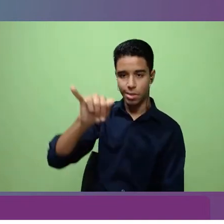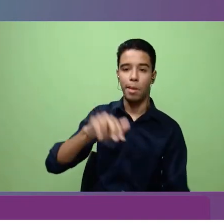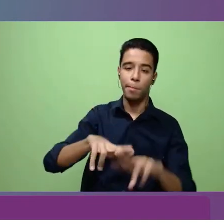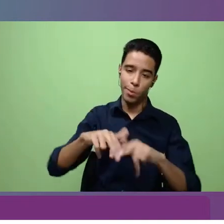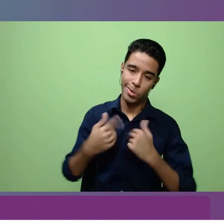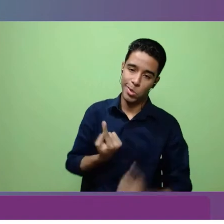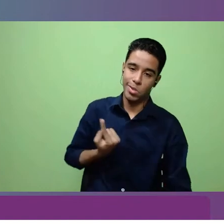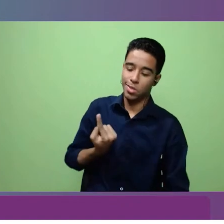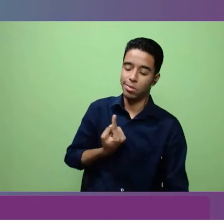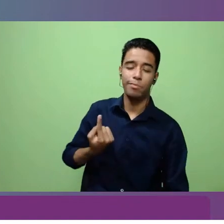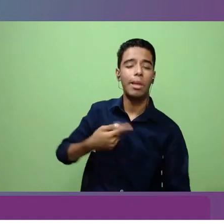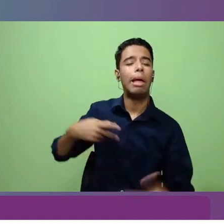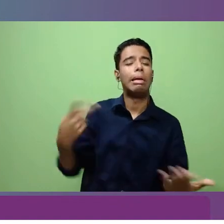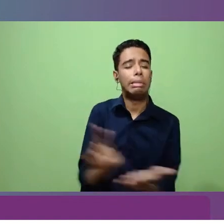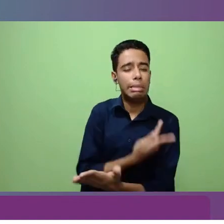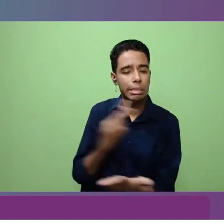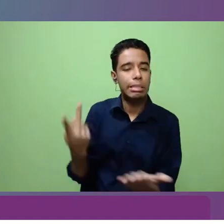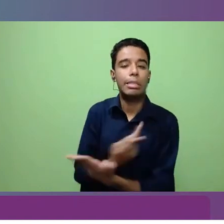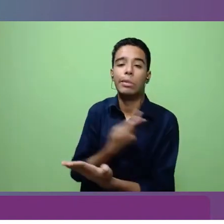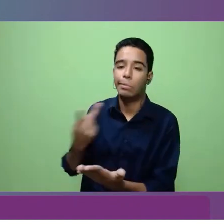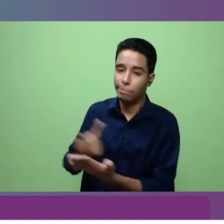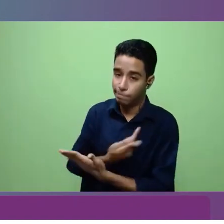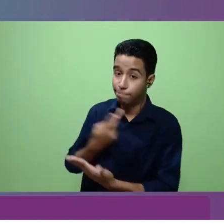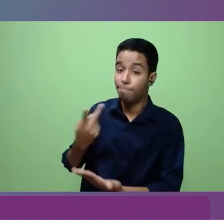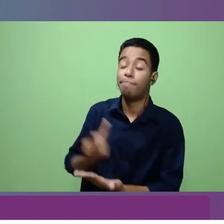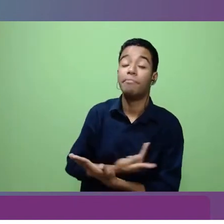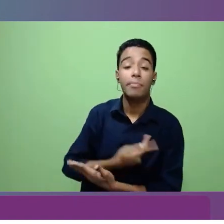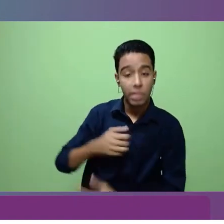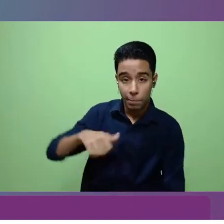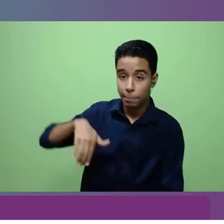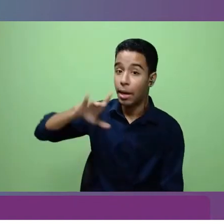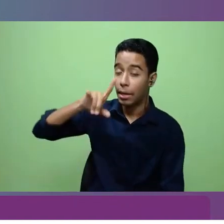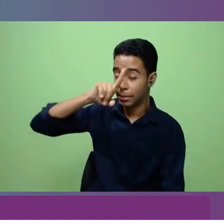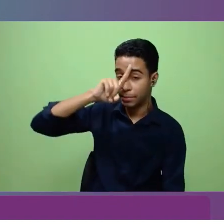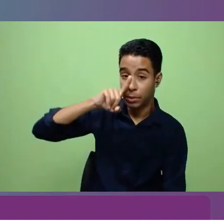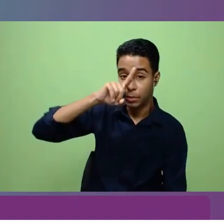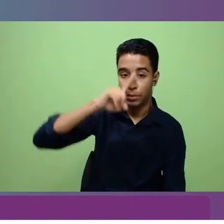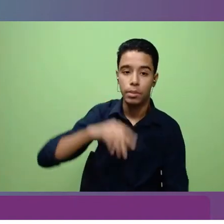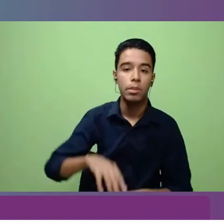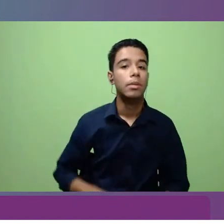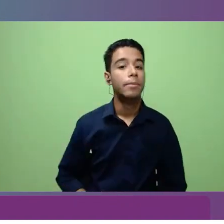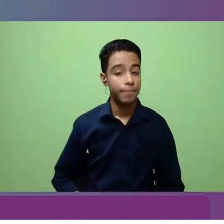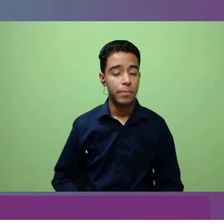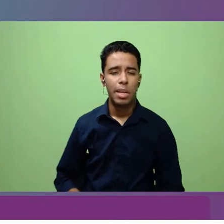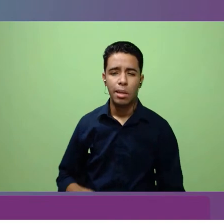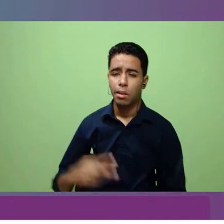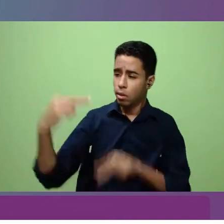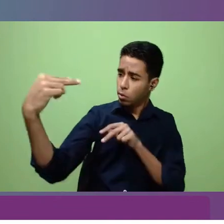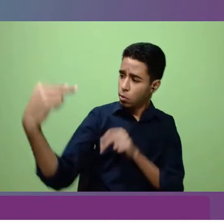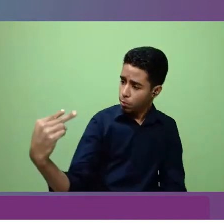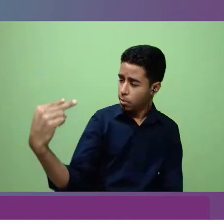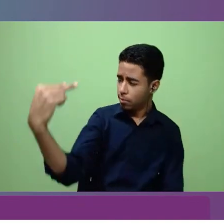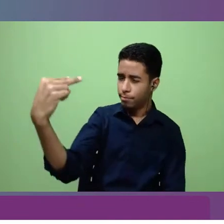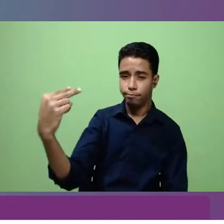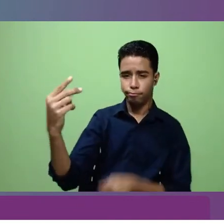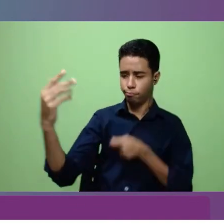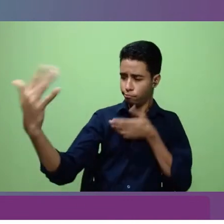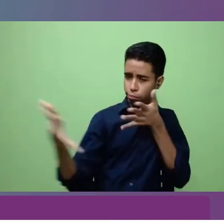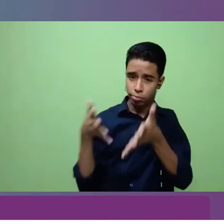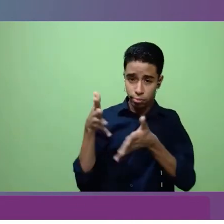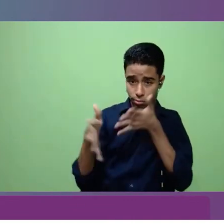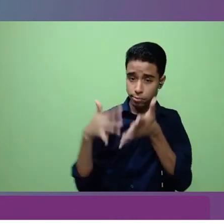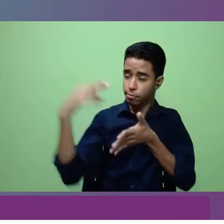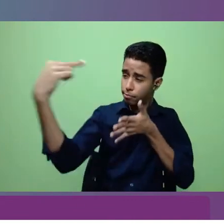tenho uma confrontação externa, uma confrontação cruzada. Uma outra pessoa me vê sinalizando. E a partir disso a gente